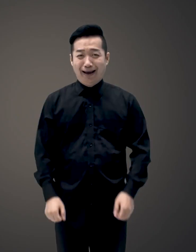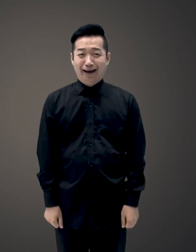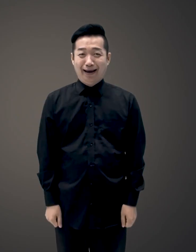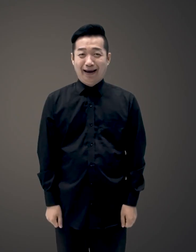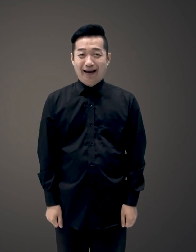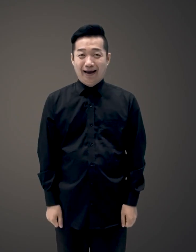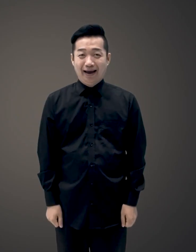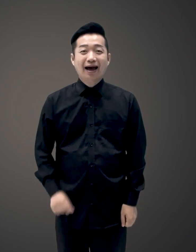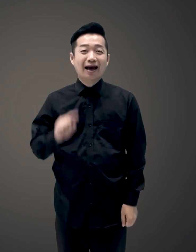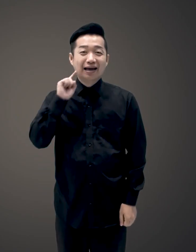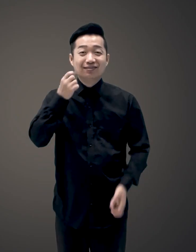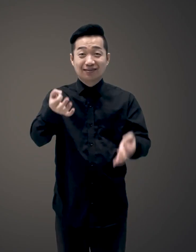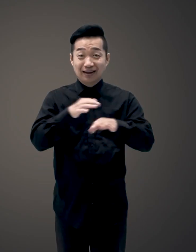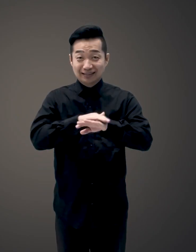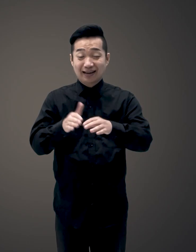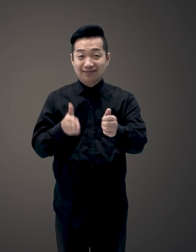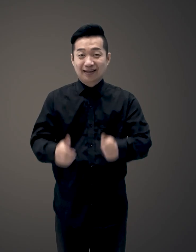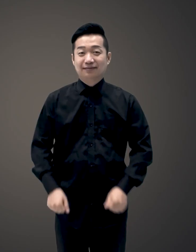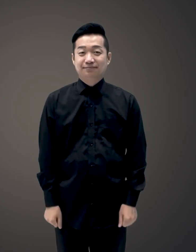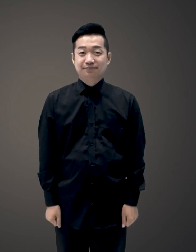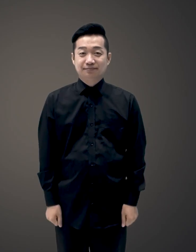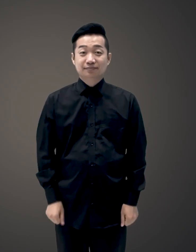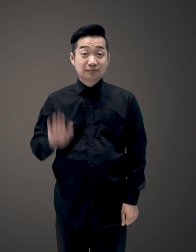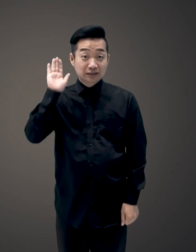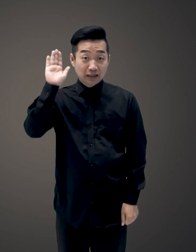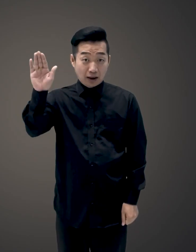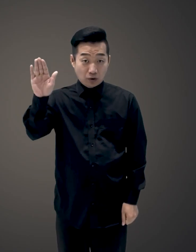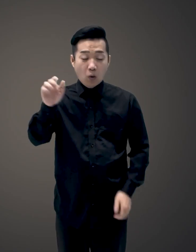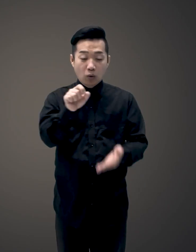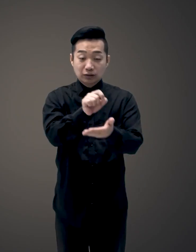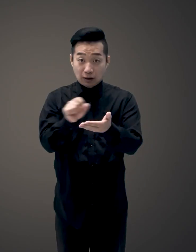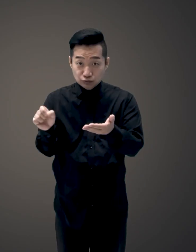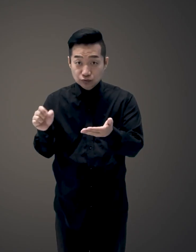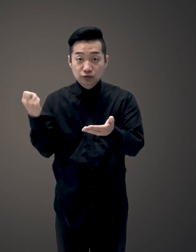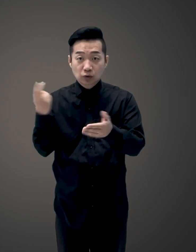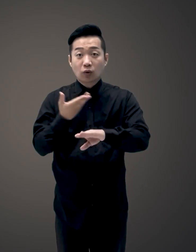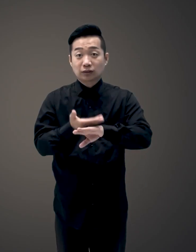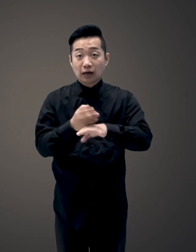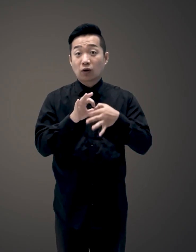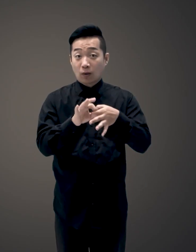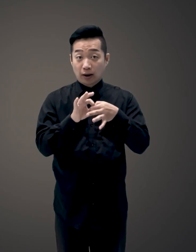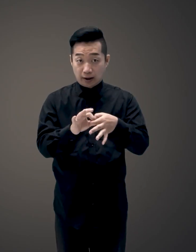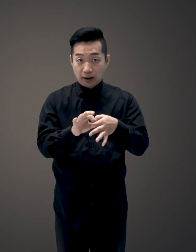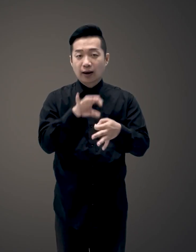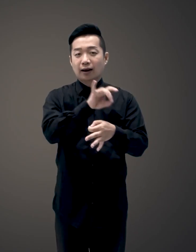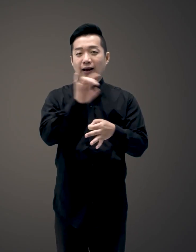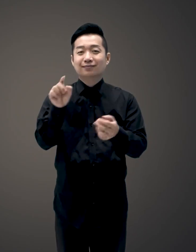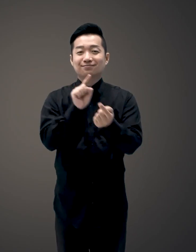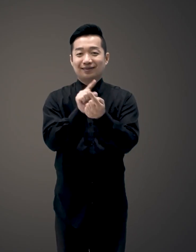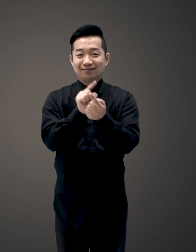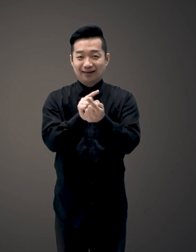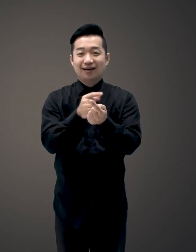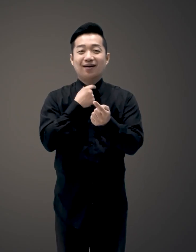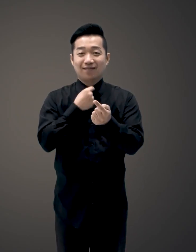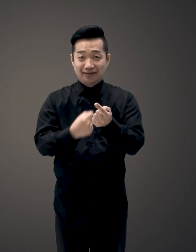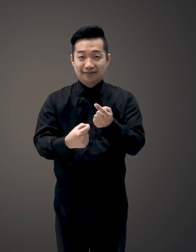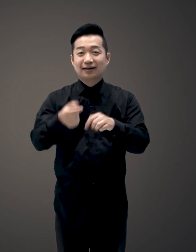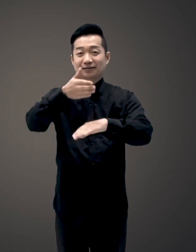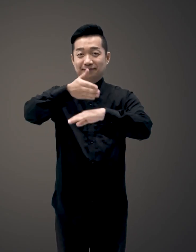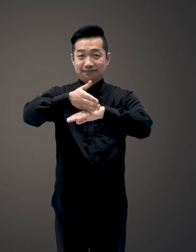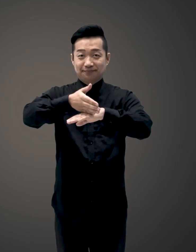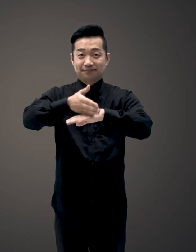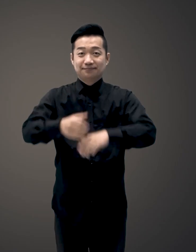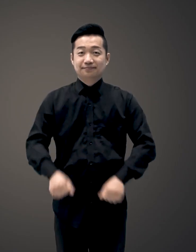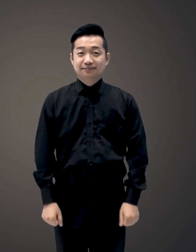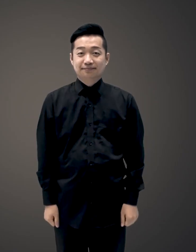있어요. 모쪼록 예쁘게 봐주셨으면 좋겠고요. 앞으로 작품으로든 다른 관계로든 종종 찾아뵐 수 있기를